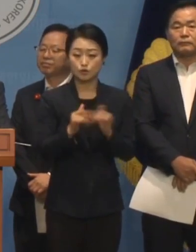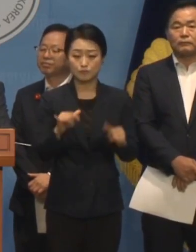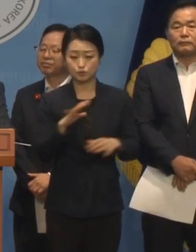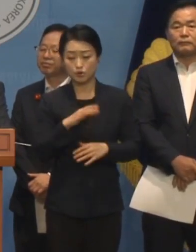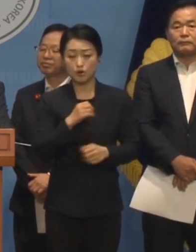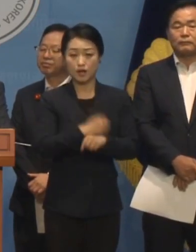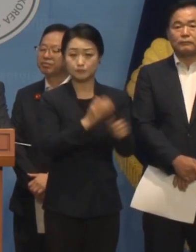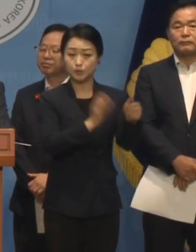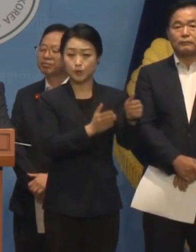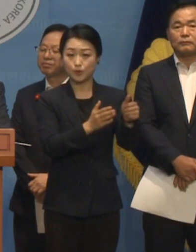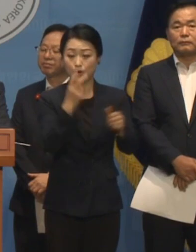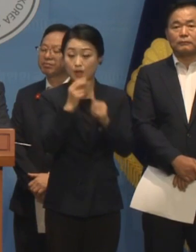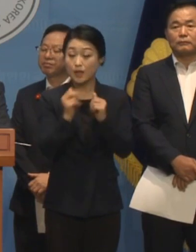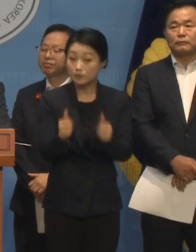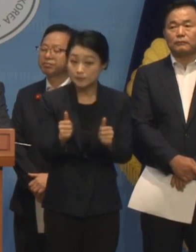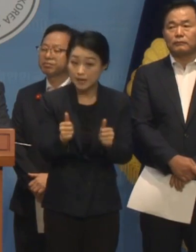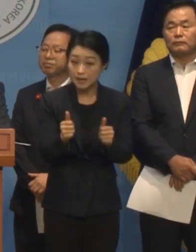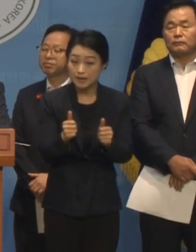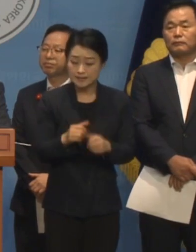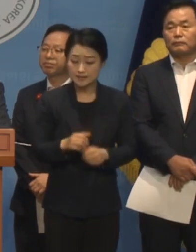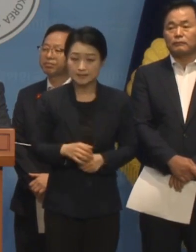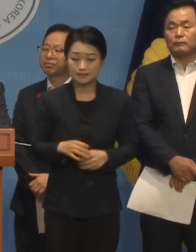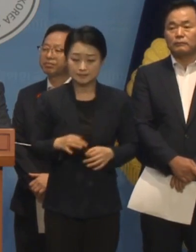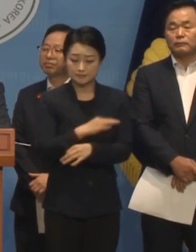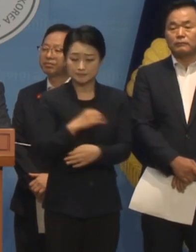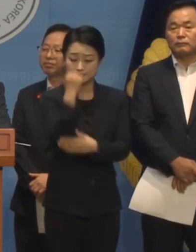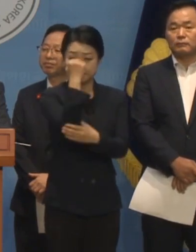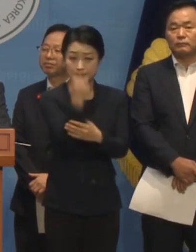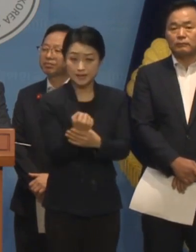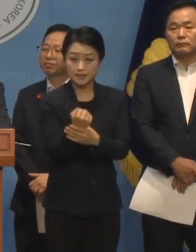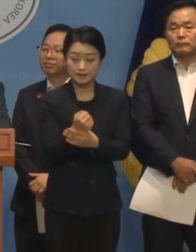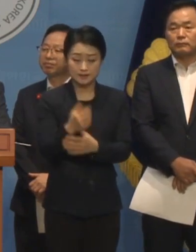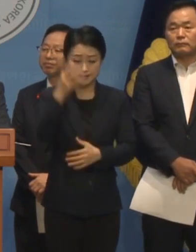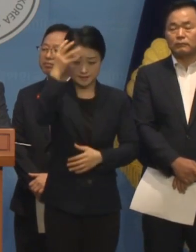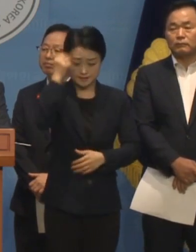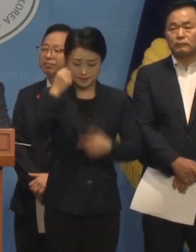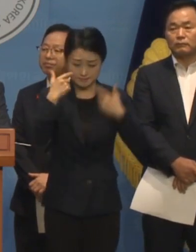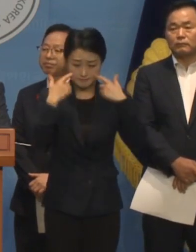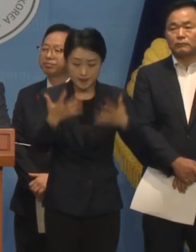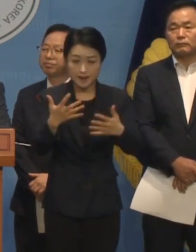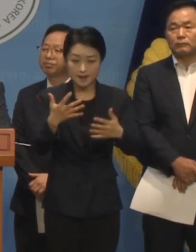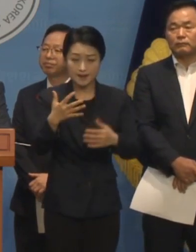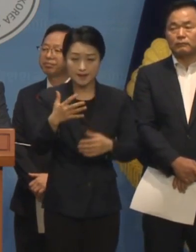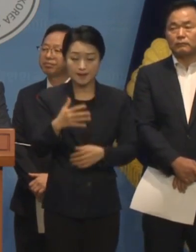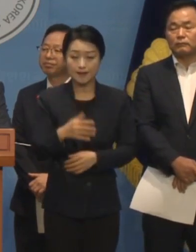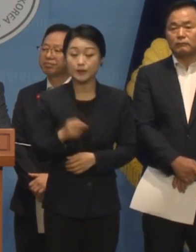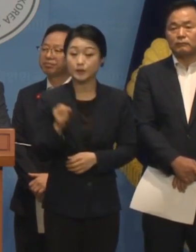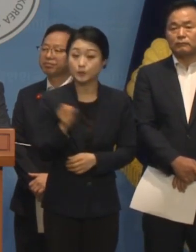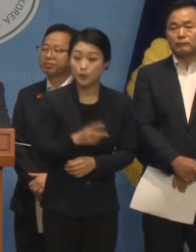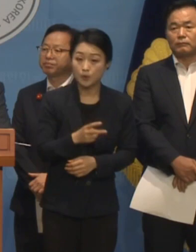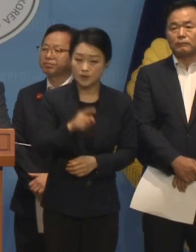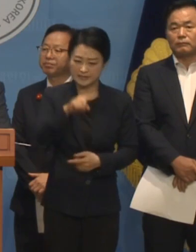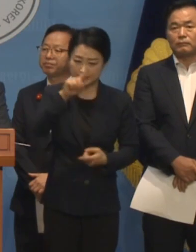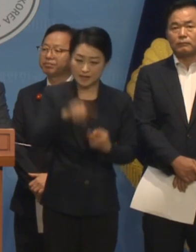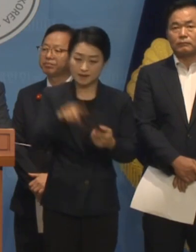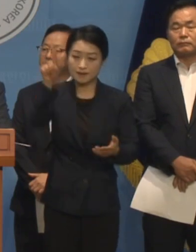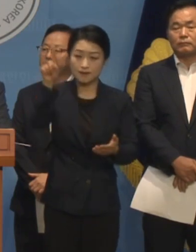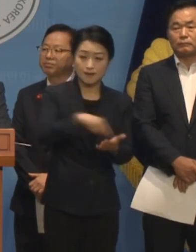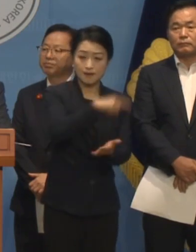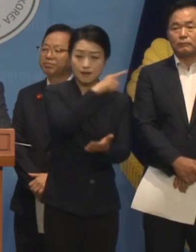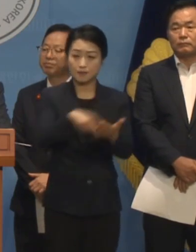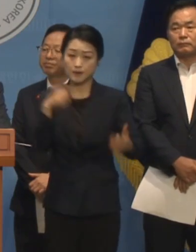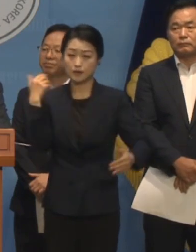두려워하십시오. 그리고 검찰이 벌여온 폐악질 결코 잊지 않겠습니다. 하나하나 기억하고 또 그대로